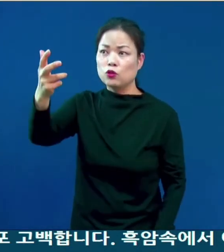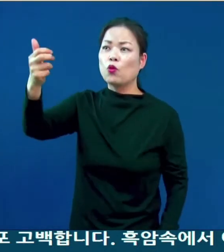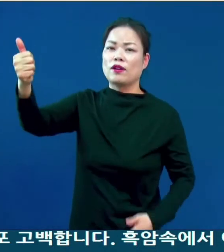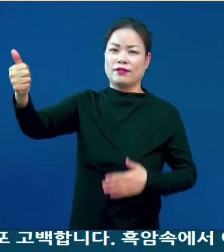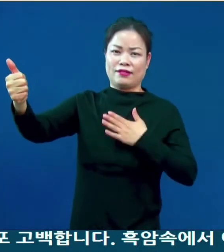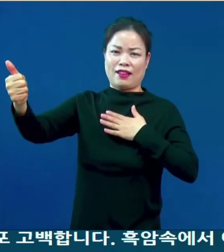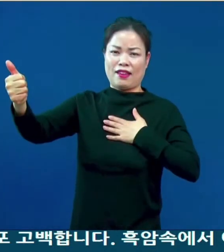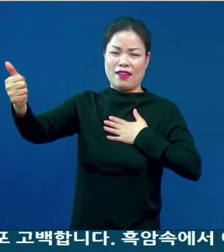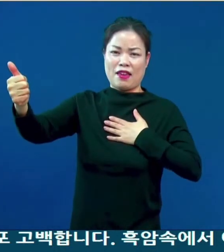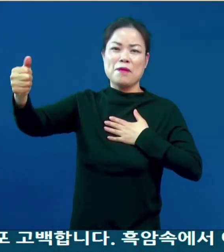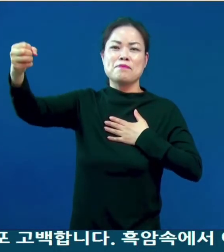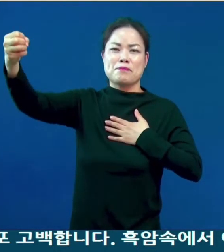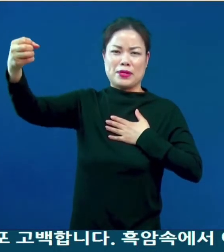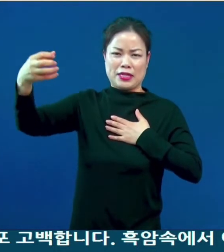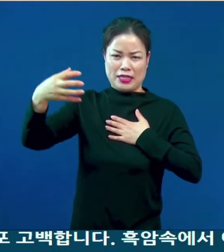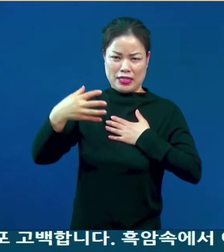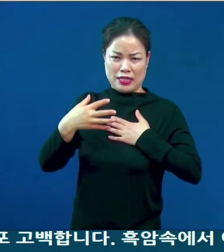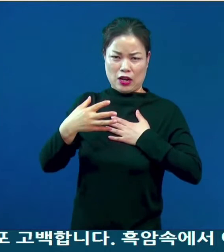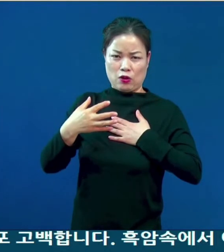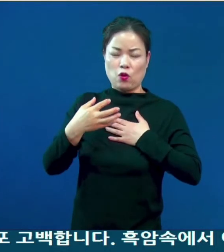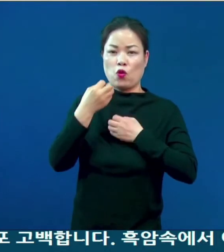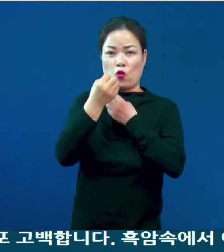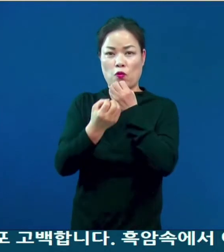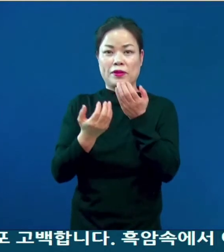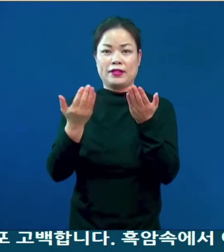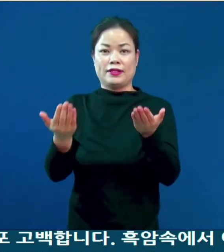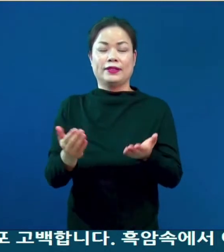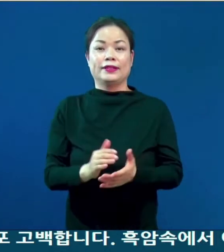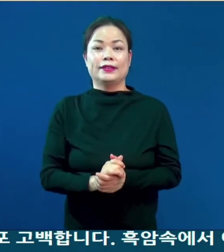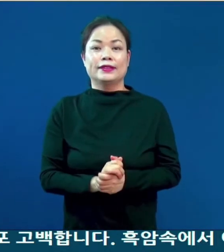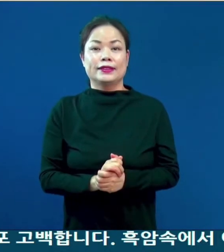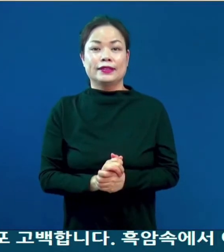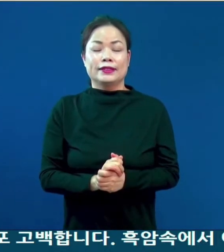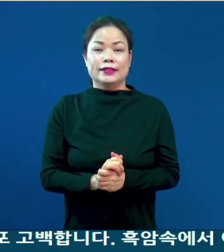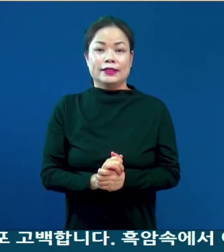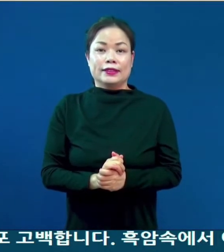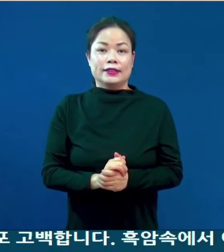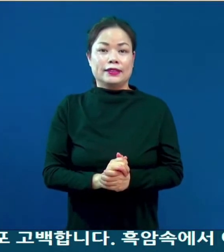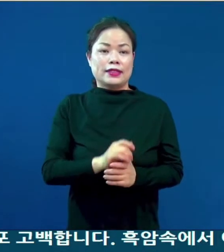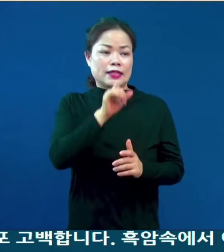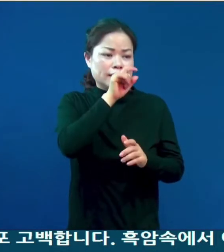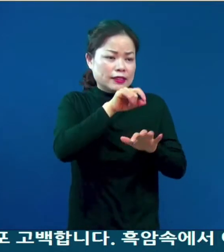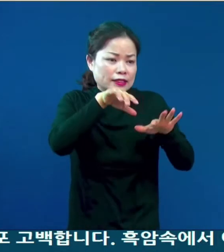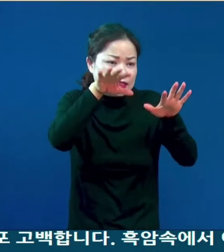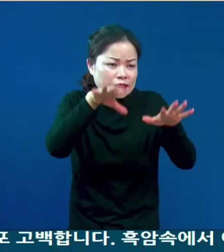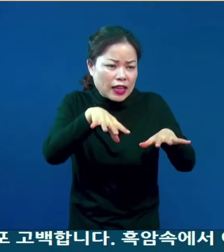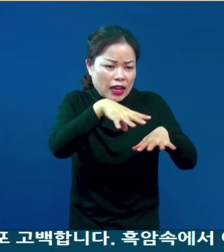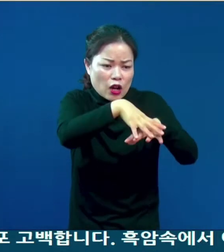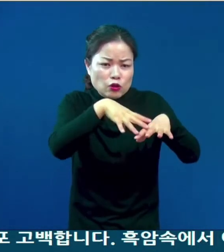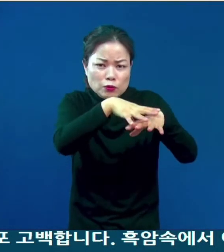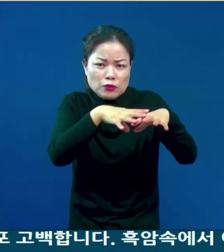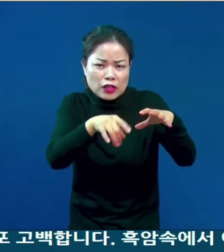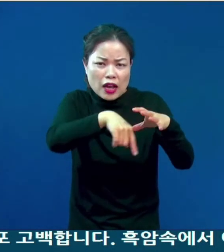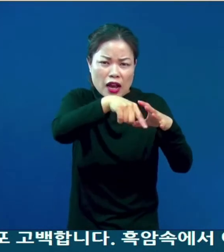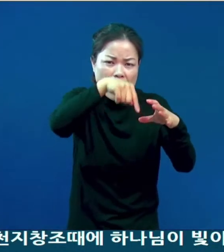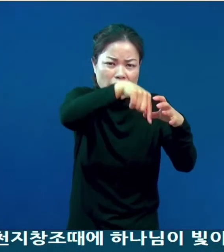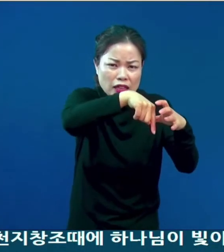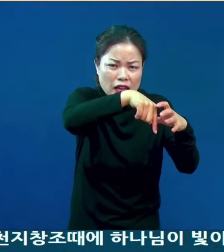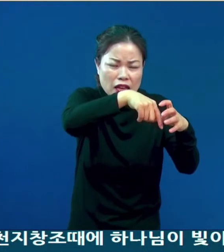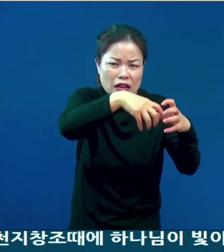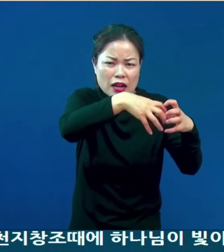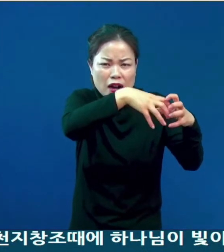나의 빛이라고 고백할 수 있었습니다. 마치 새가 올무에 걸린 사냥꾼의 올무에